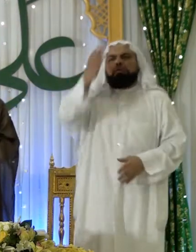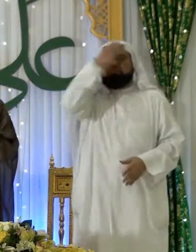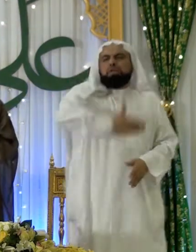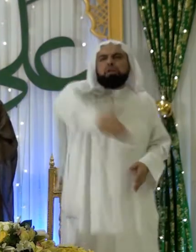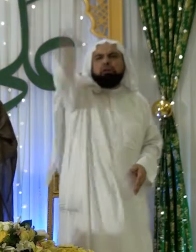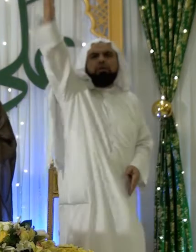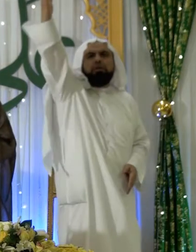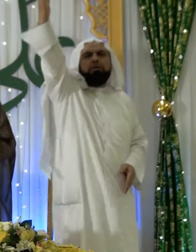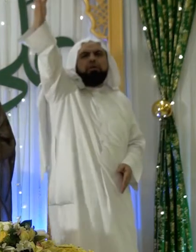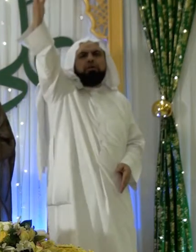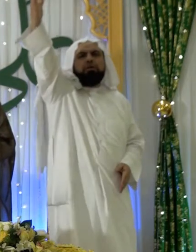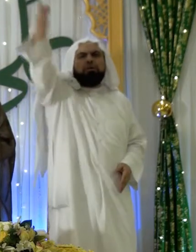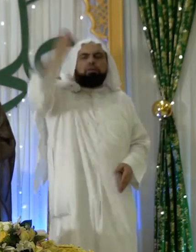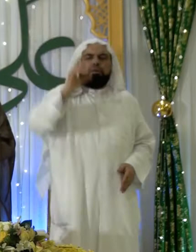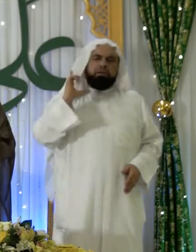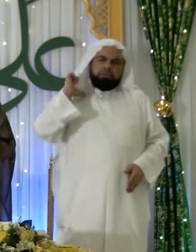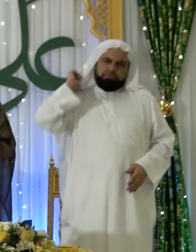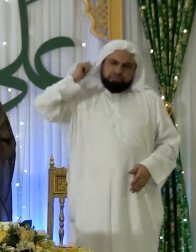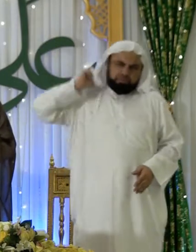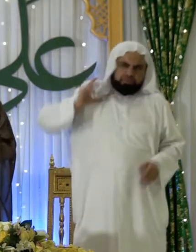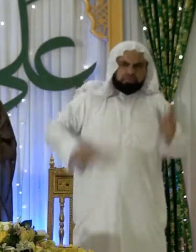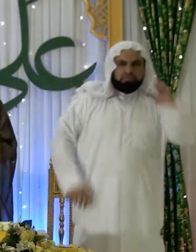والتبليغ.